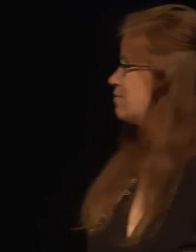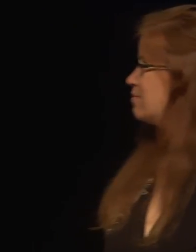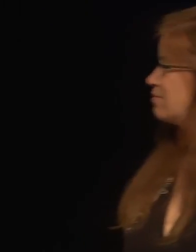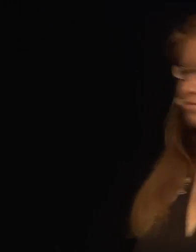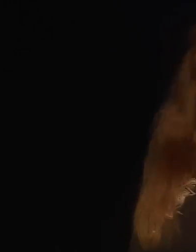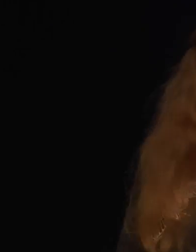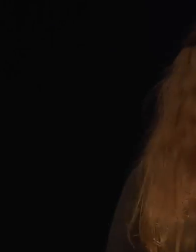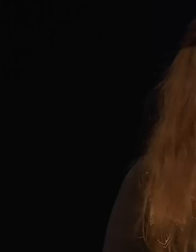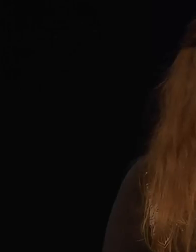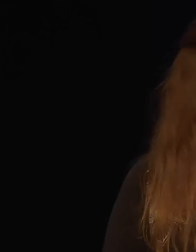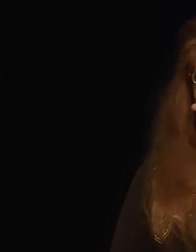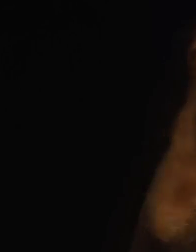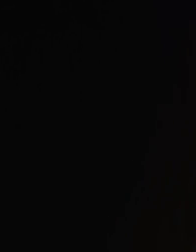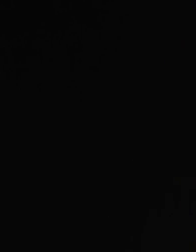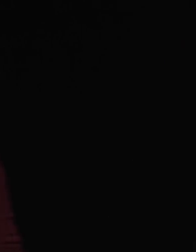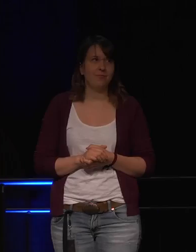34C3.